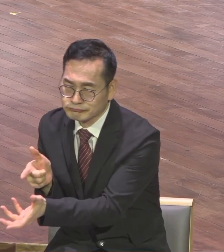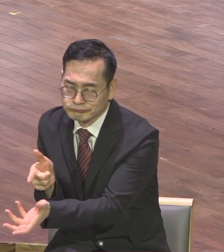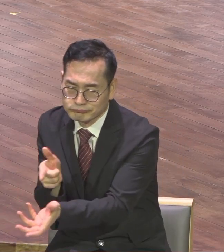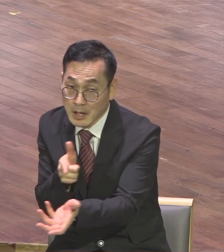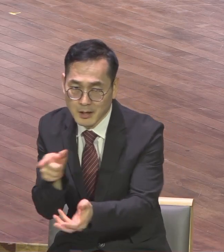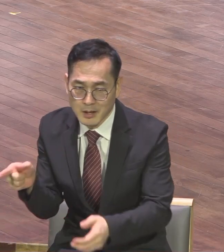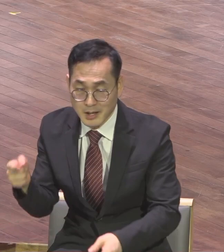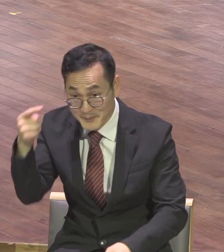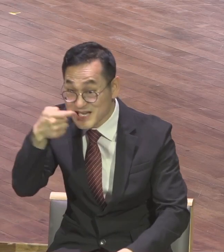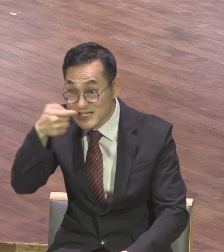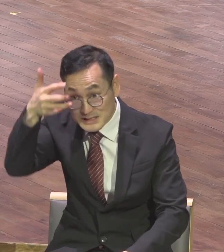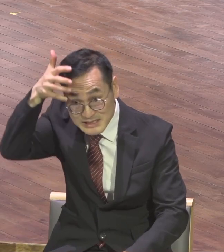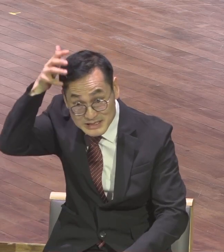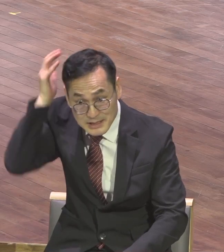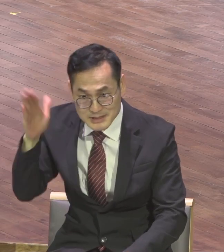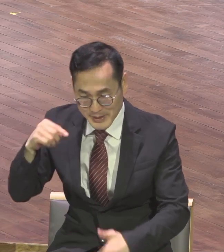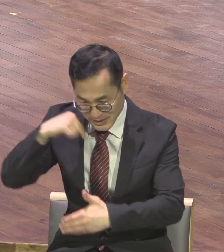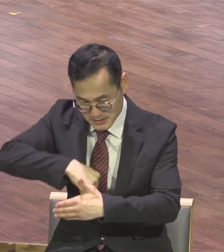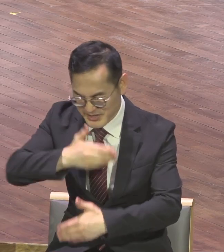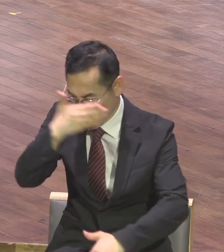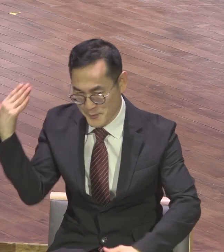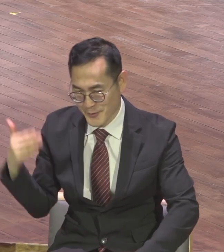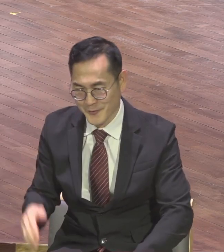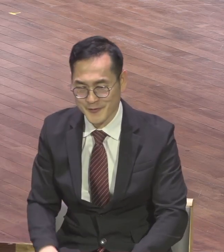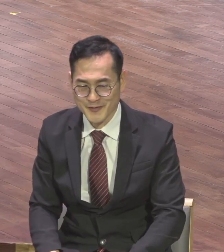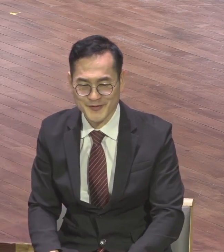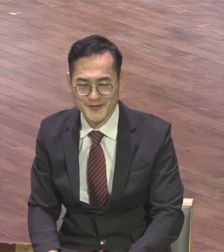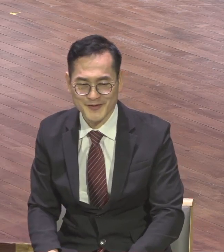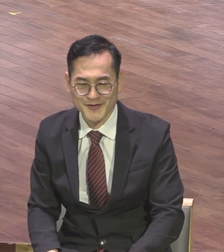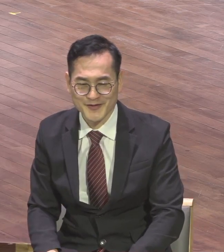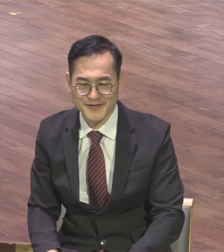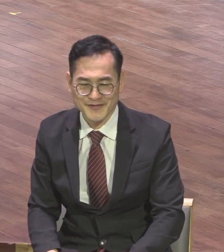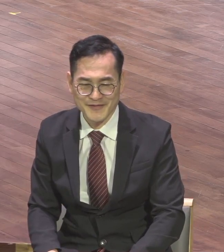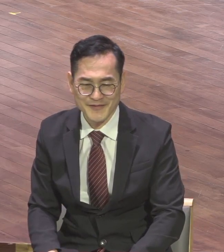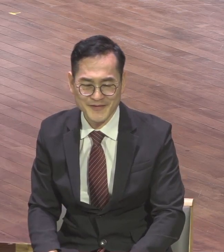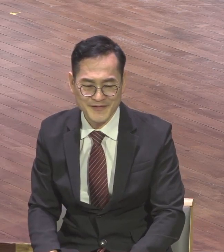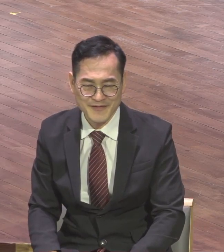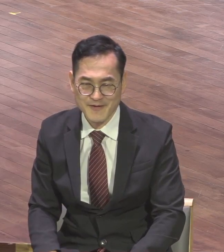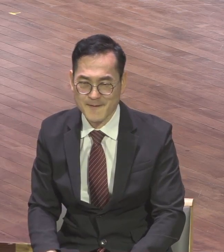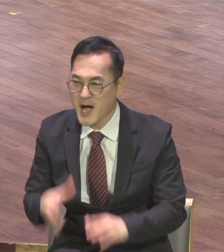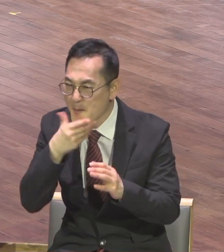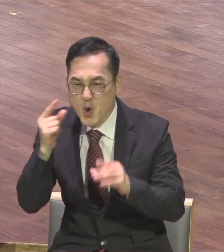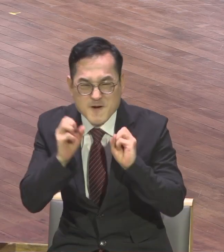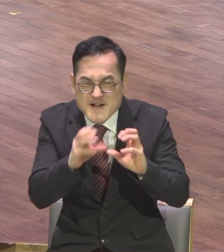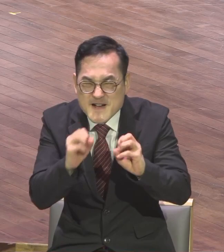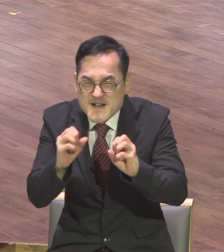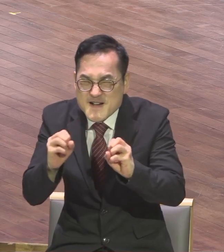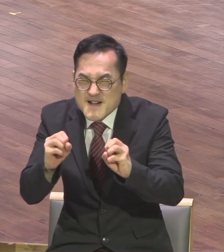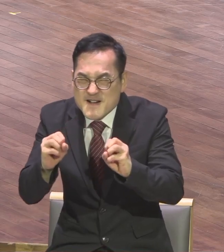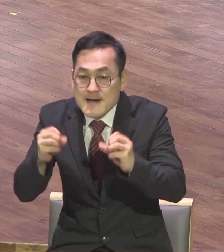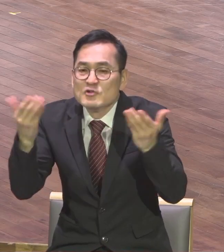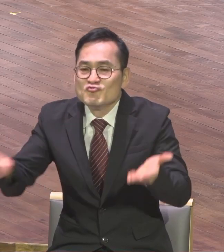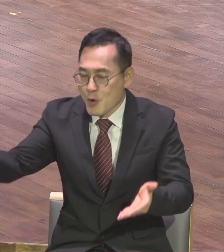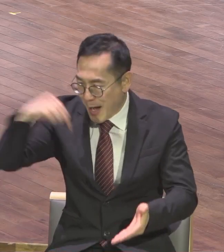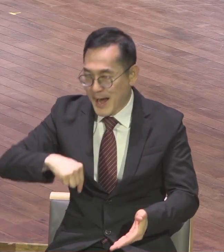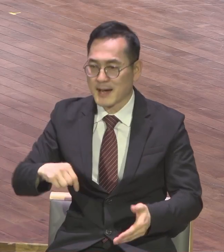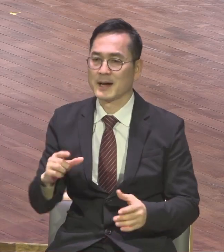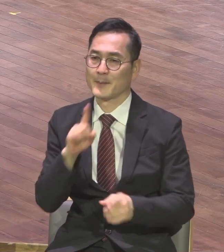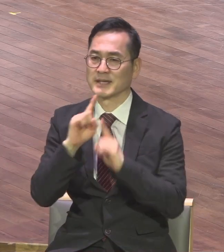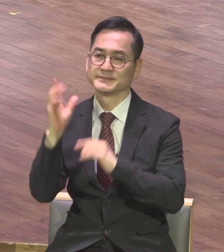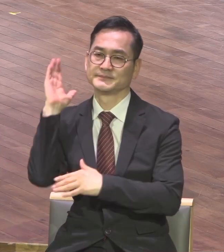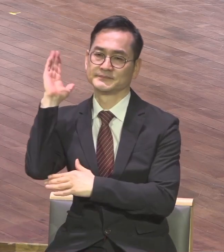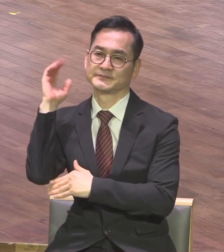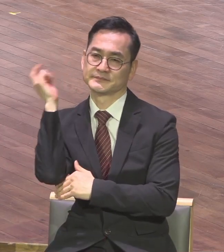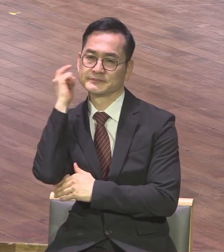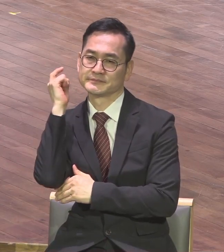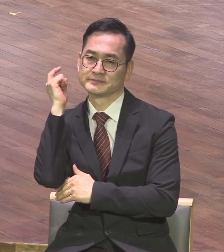머리를 허해도 젊어요 아직. 그러나 지금 막 뛰고 또 와서 또 갑니다. 막 가장